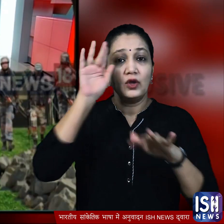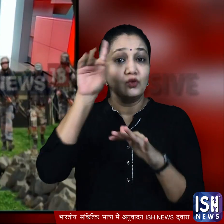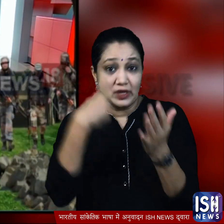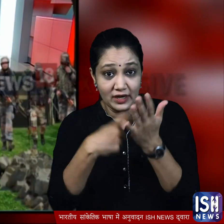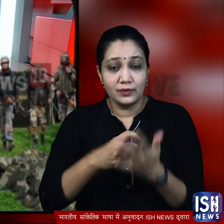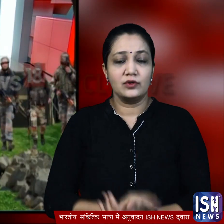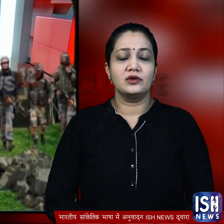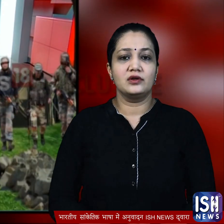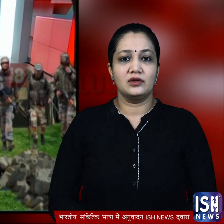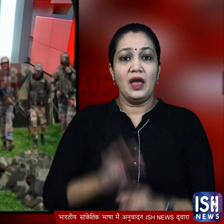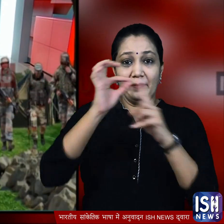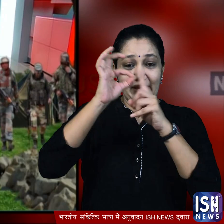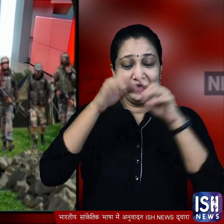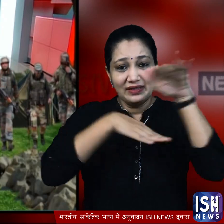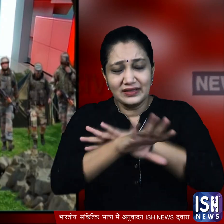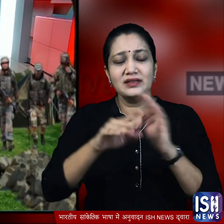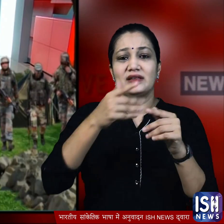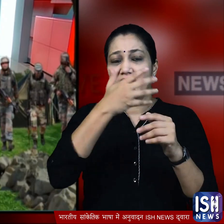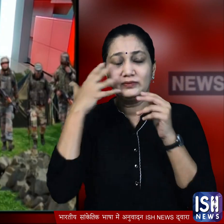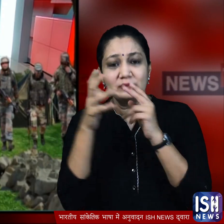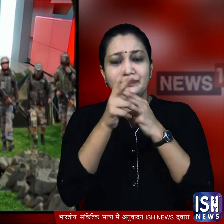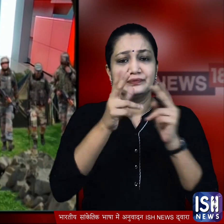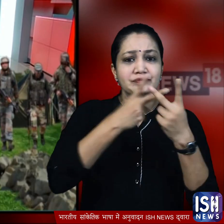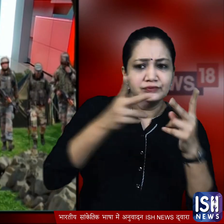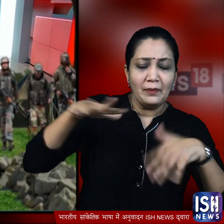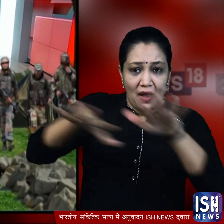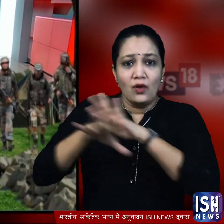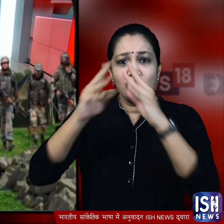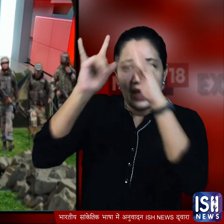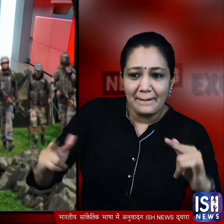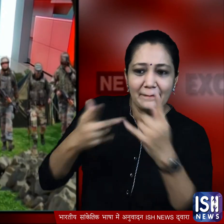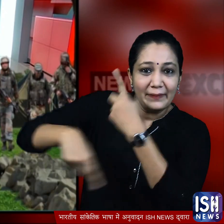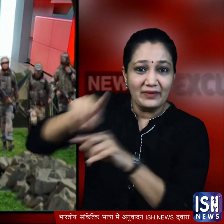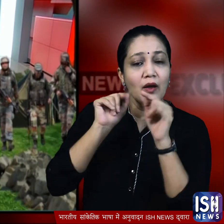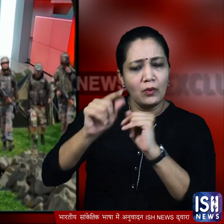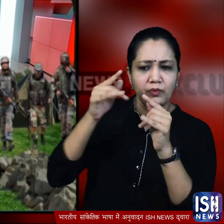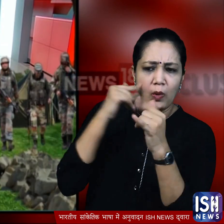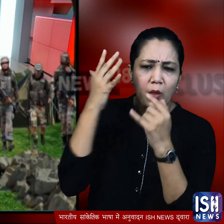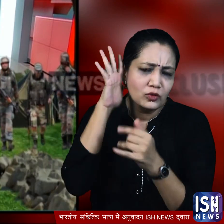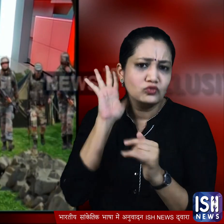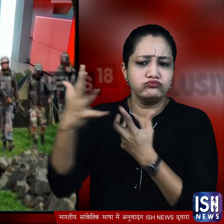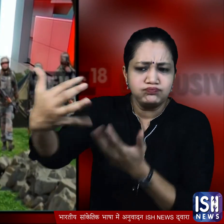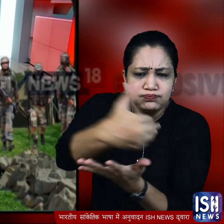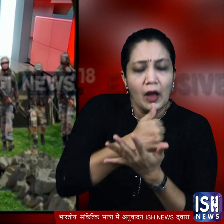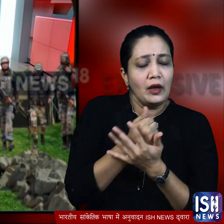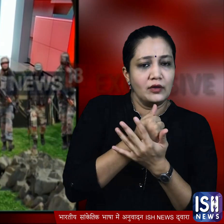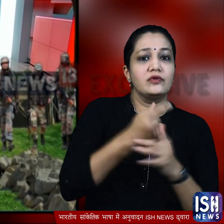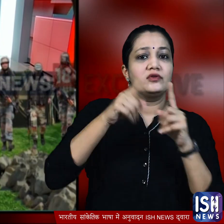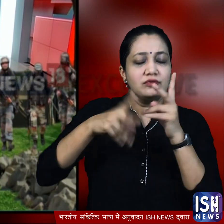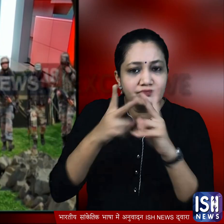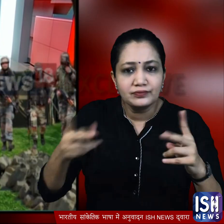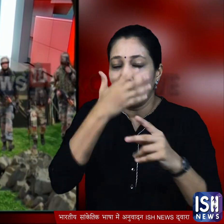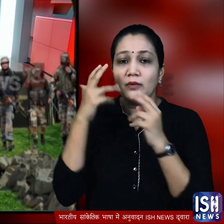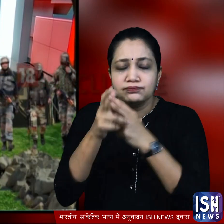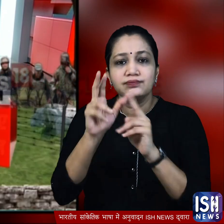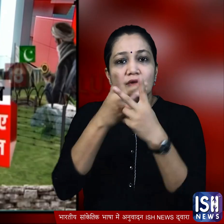आतंकवादी सुरक्षा बल के कैंपों की जानकारी इकट्ठा करने में जुटे हैं और इस काम के लिए घाटी में मौजूद आतंकी संगठनों के मददगार का इस्तेमाल किया जा रहा